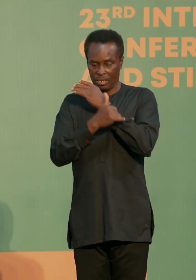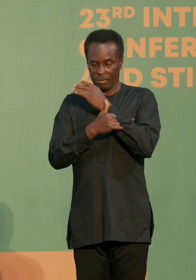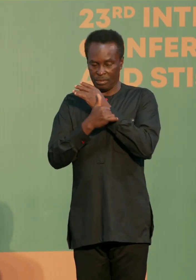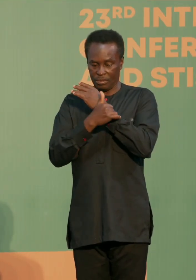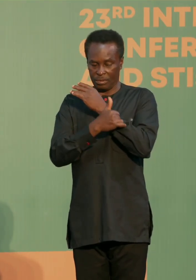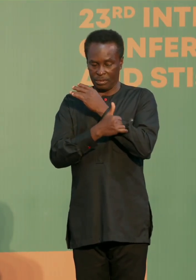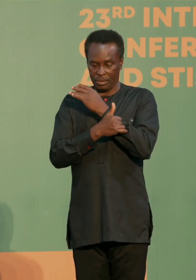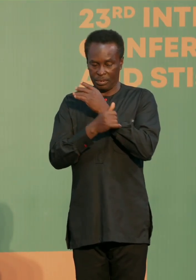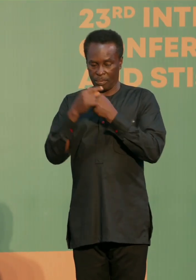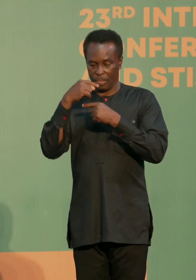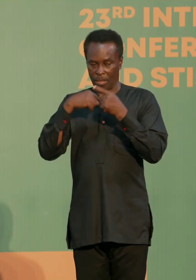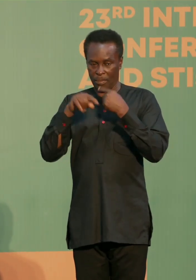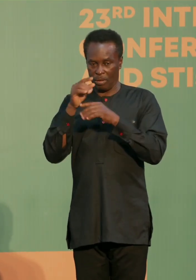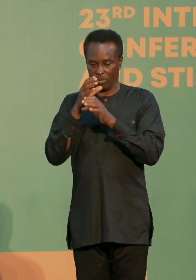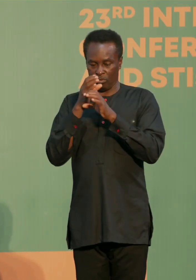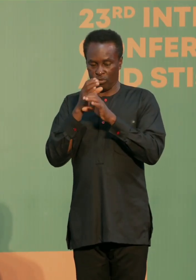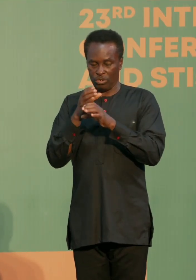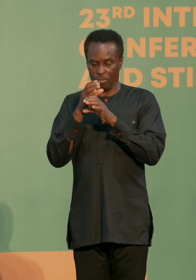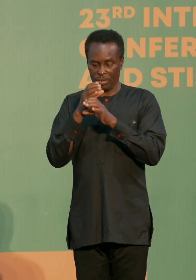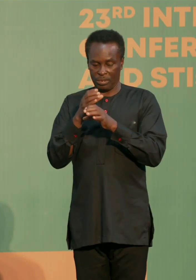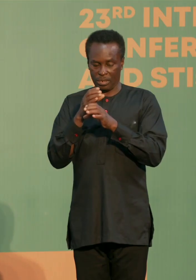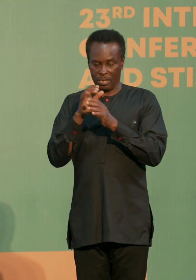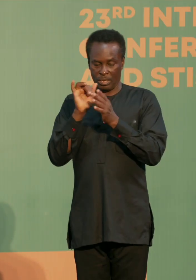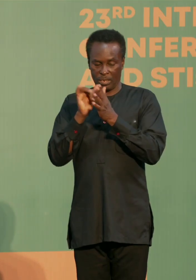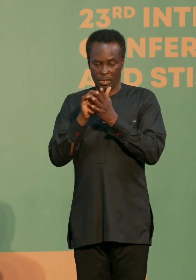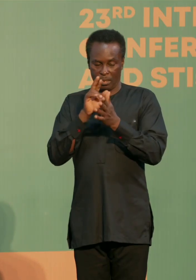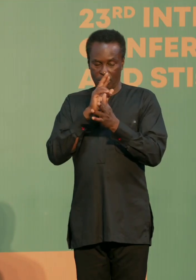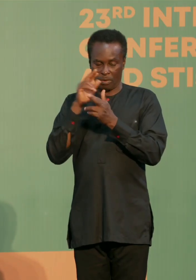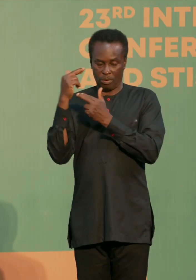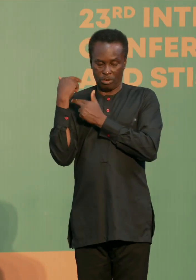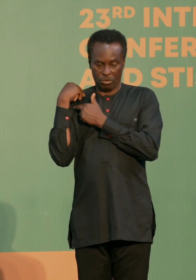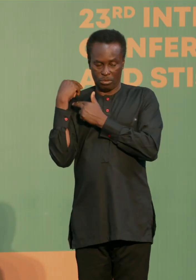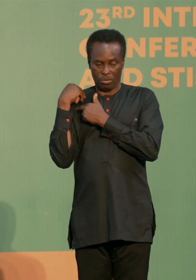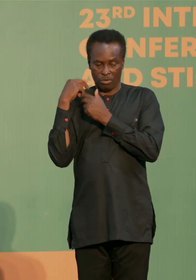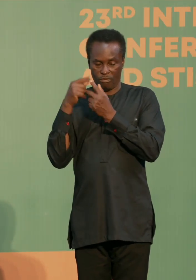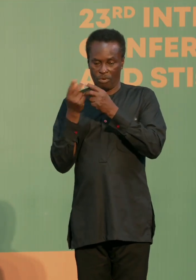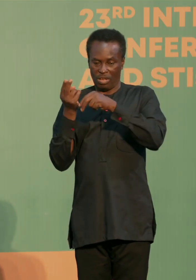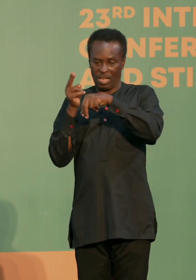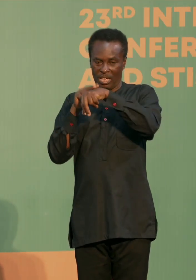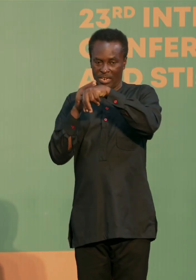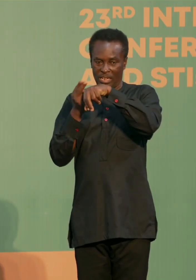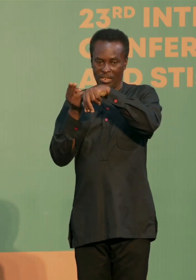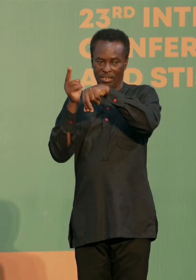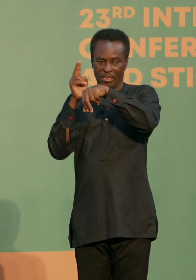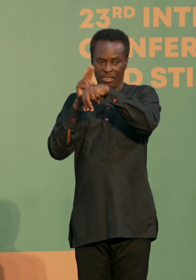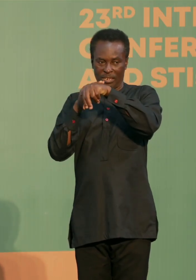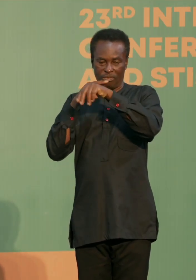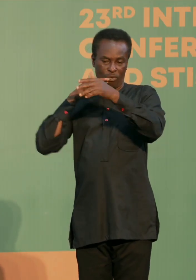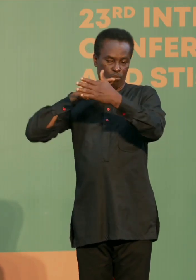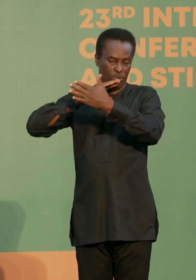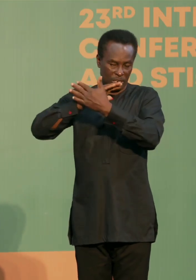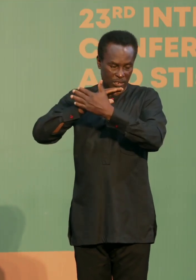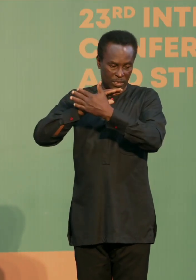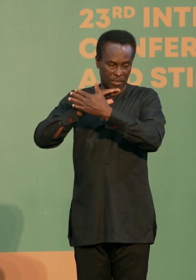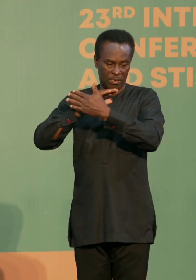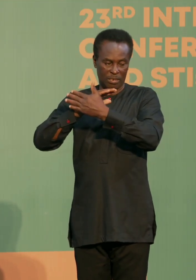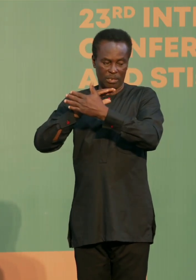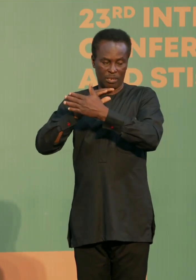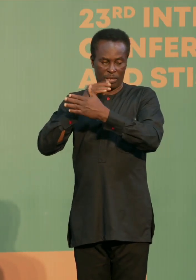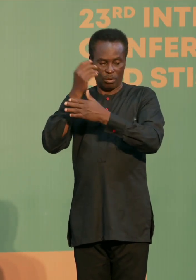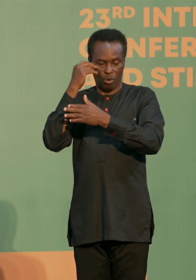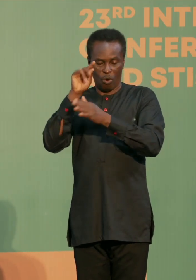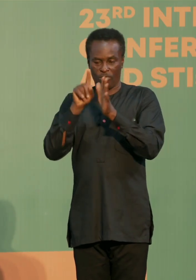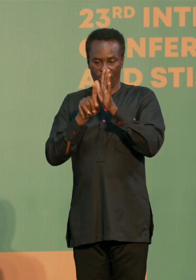cette approche syndromique est responsable de l'augmentation de la résistance aux antimicrobiens. La